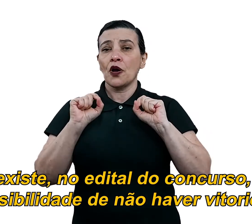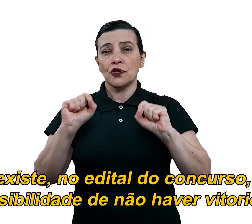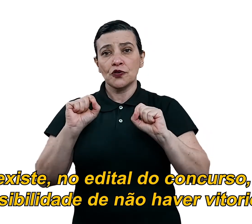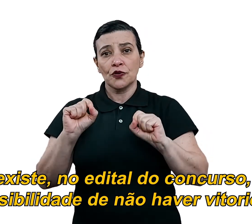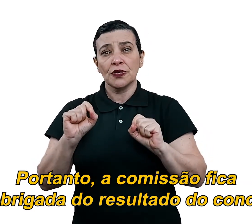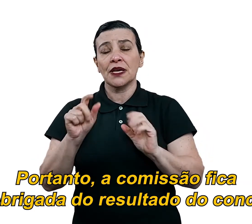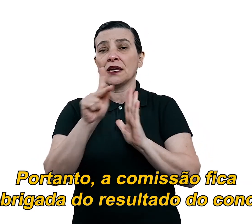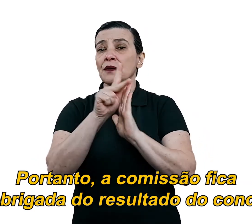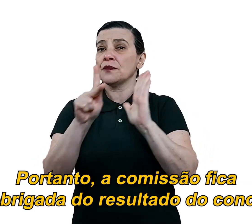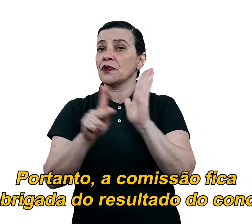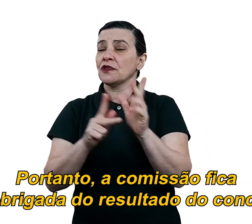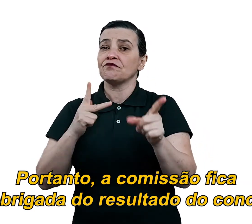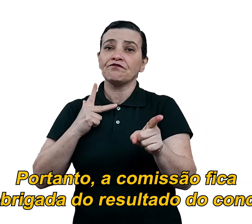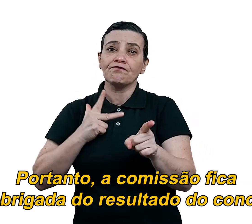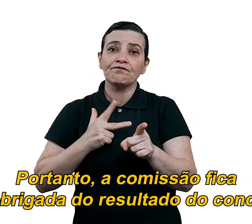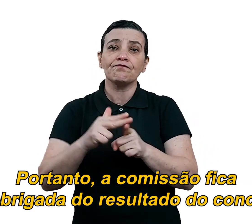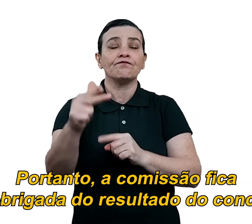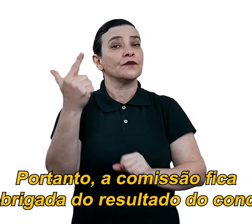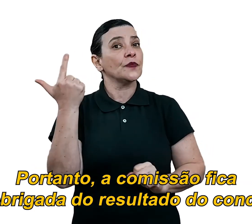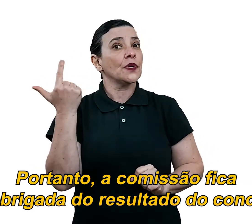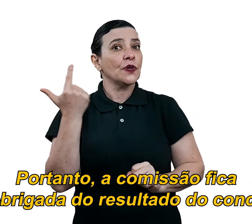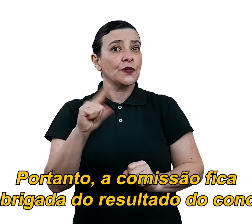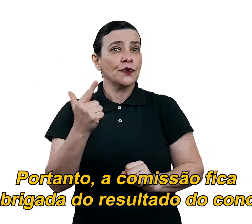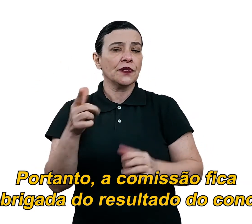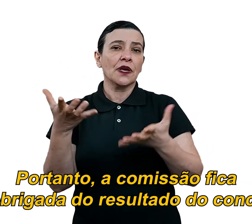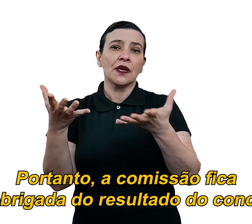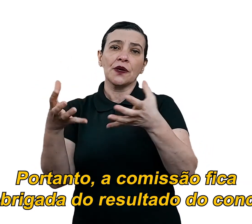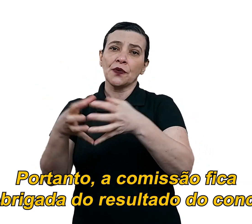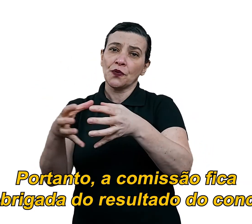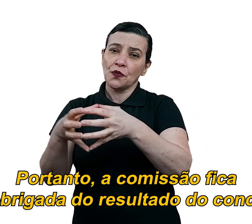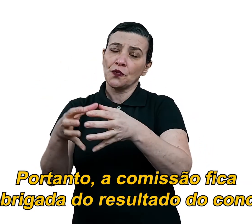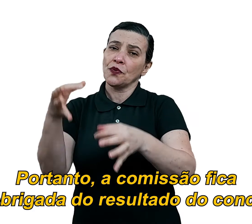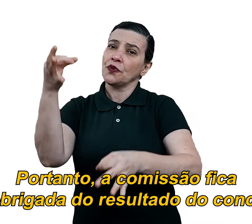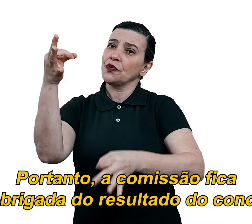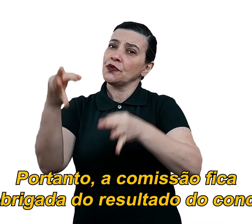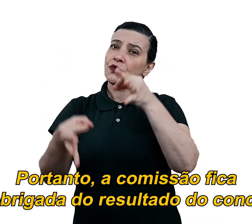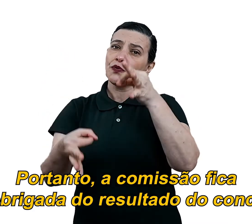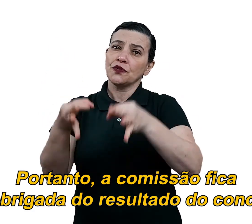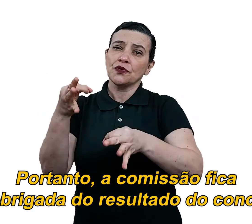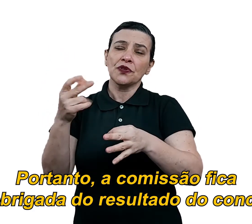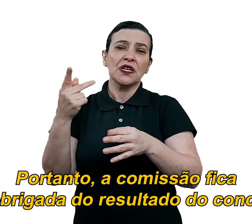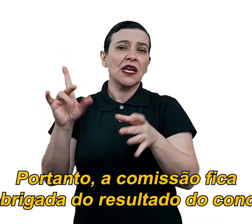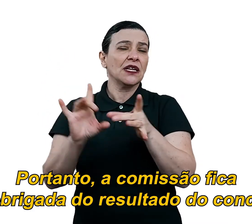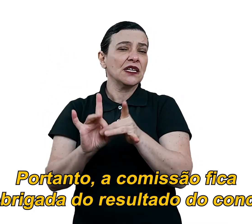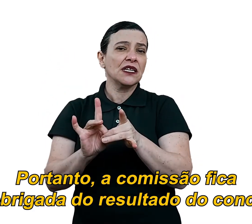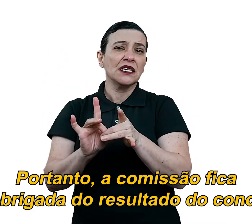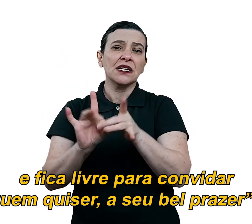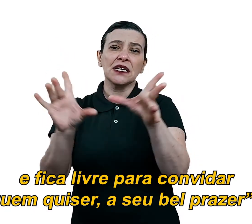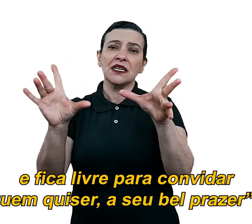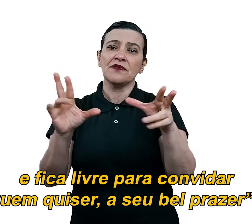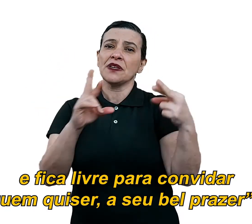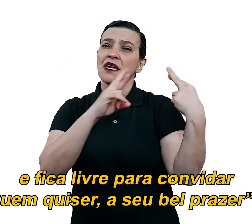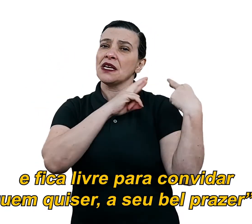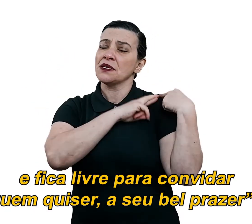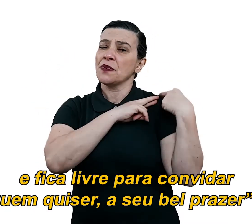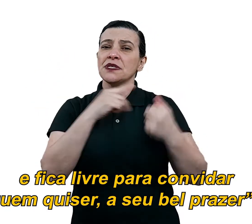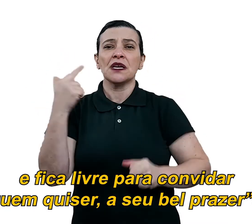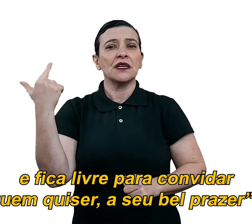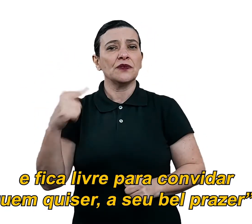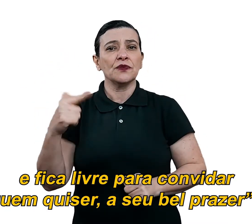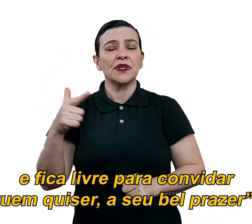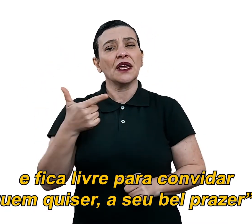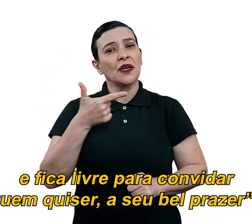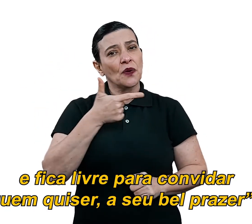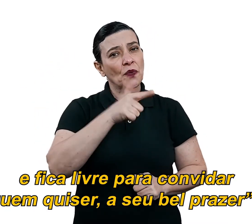haver vitorioso no concurso. Portanto, a comissão fica desobrigada do resultado do concurso e fica livre para